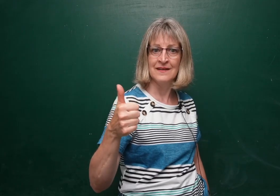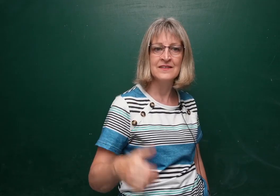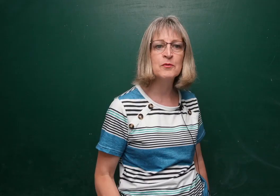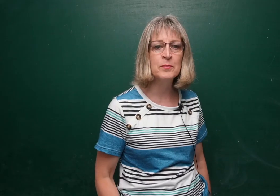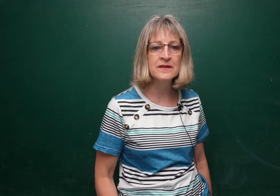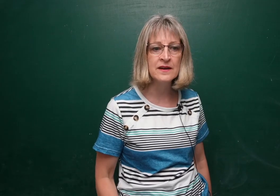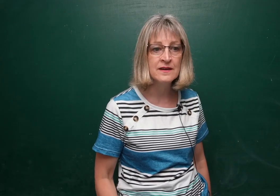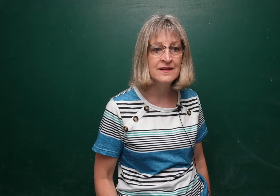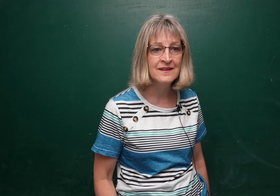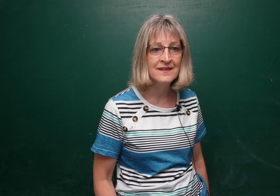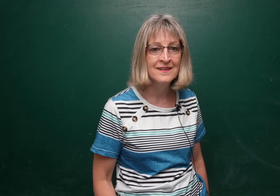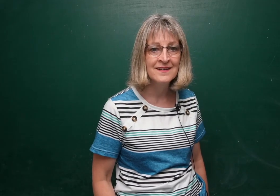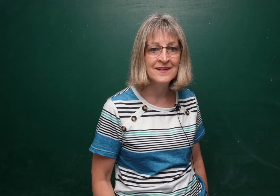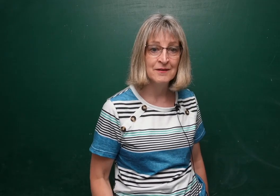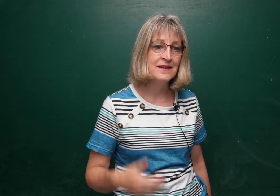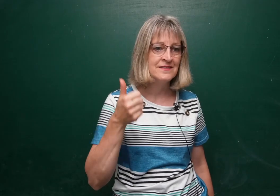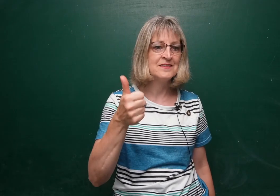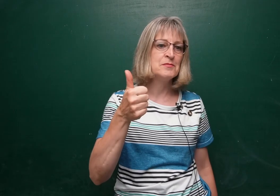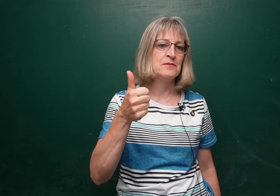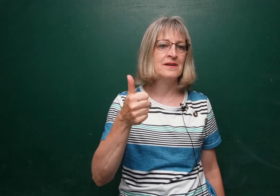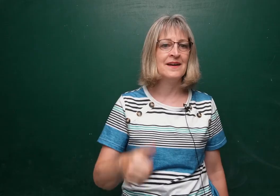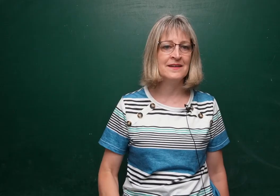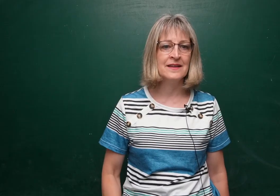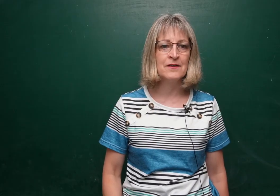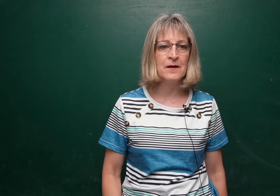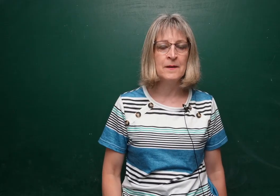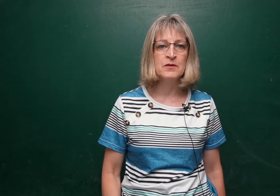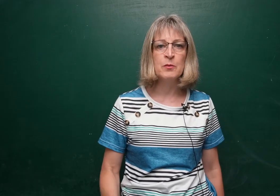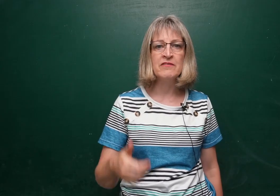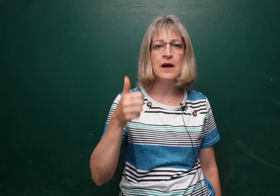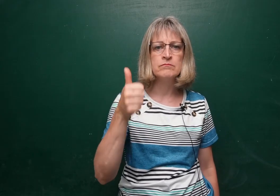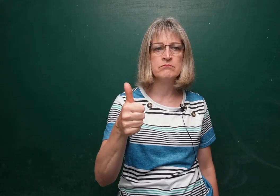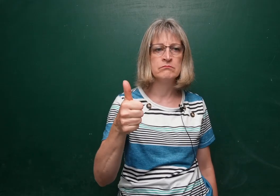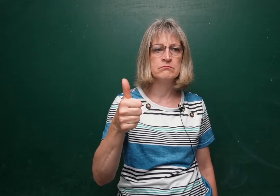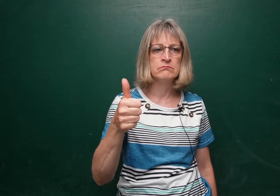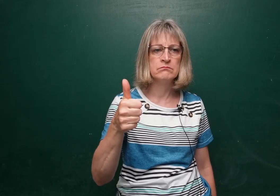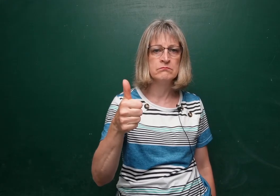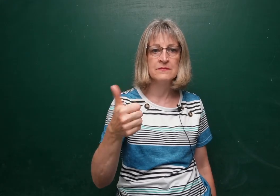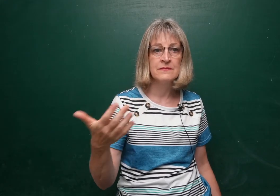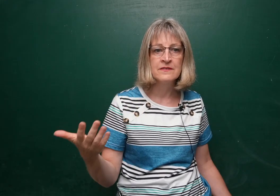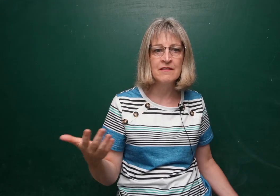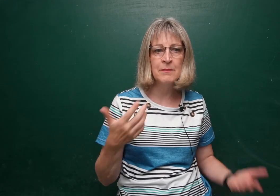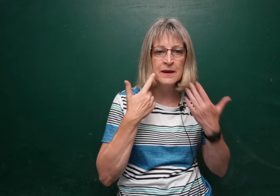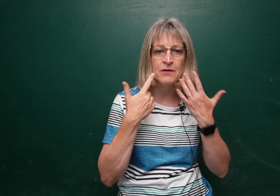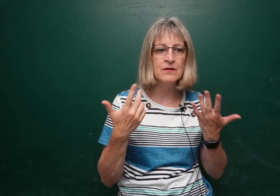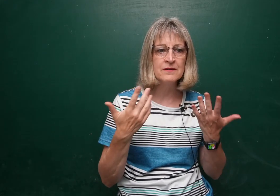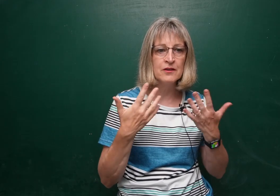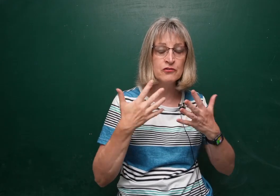C'est bon ou pas ça? Ouais, ça c'est bon. Hein? D'accord? Mais je peux pas faire. Ça va pas quand. D'ailleurs, je dois me